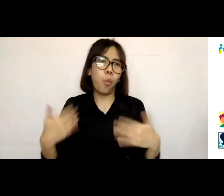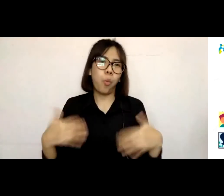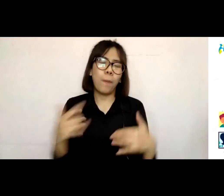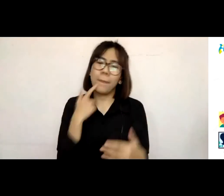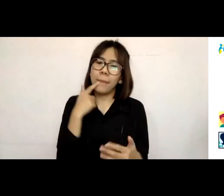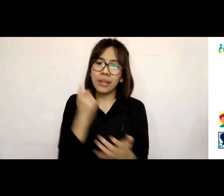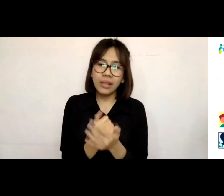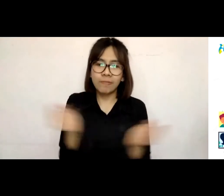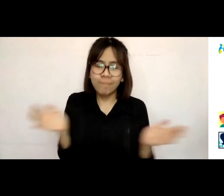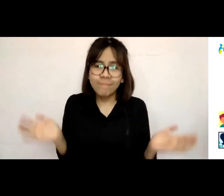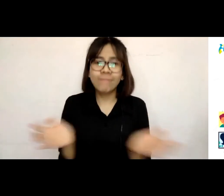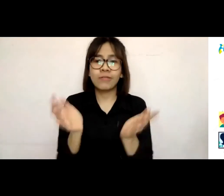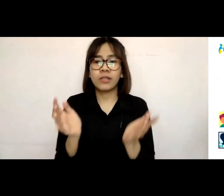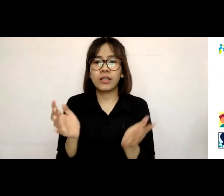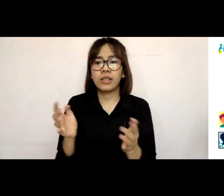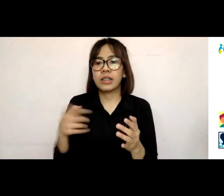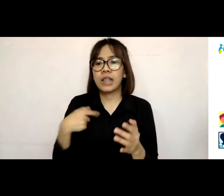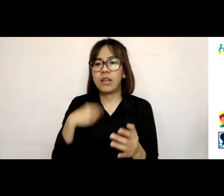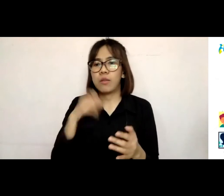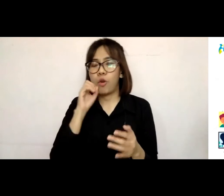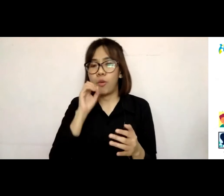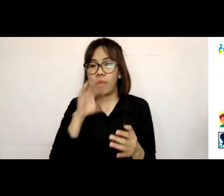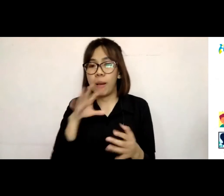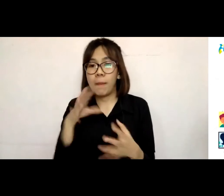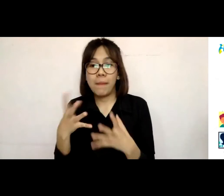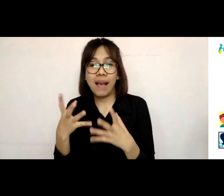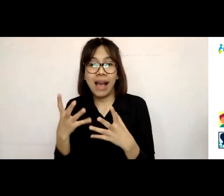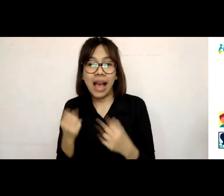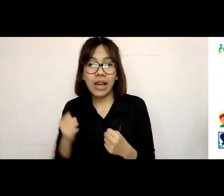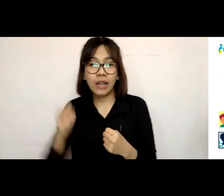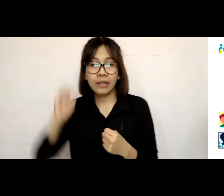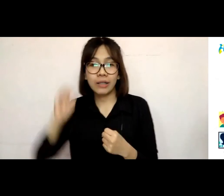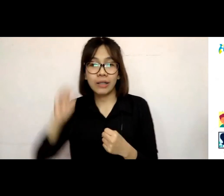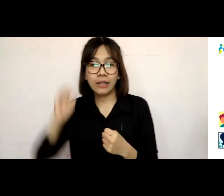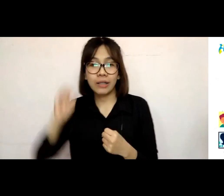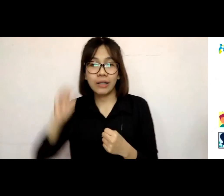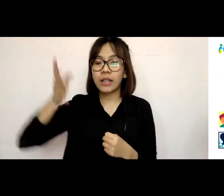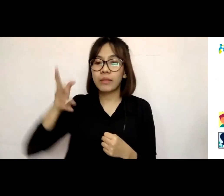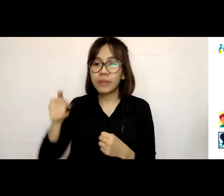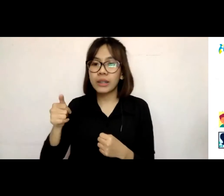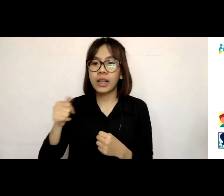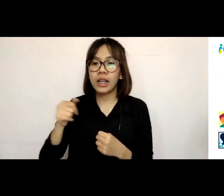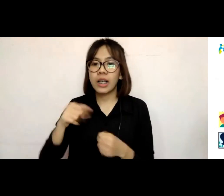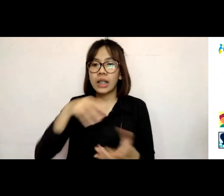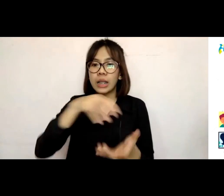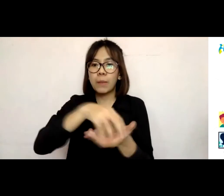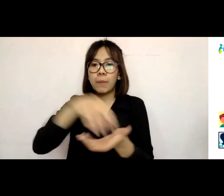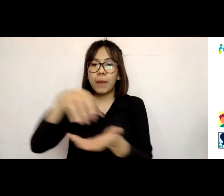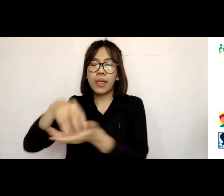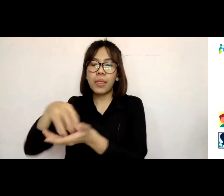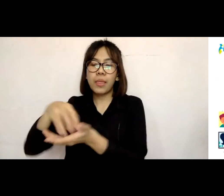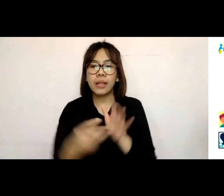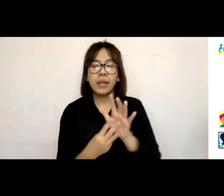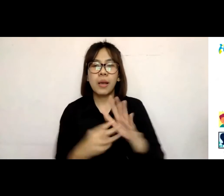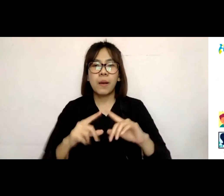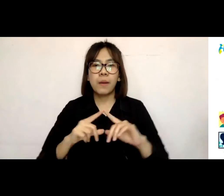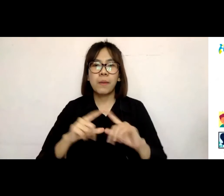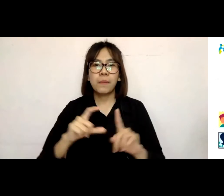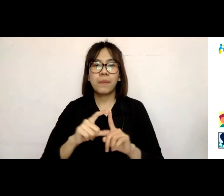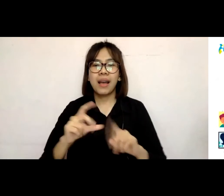cenderung hampir 90% itu adalah perempuan. Kenapa tidak? Sekarang banyak juga kaum laki-laki